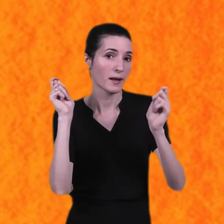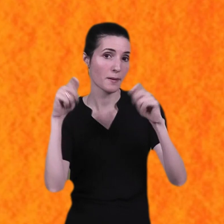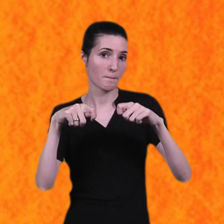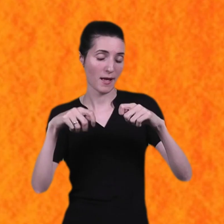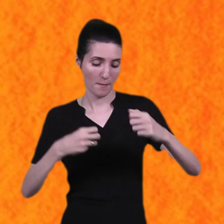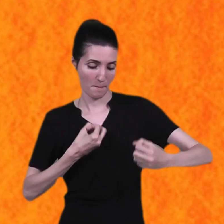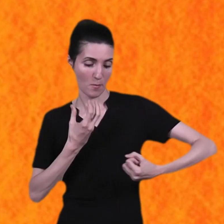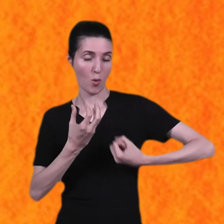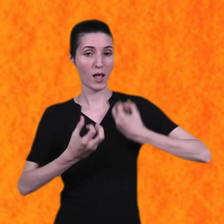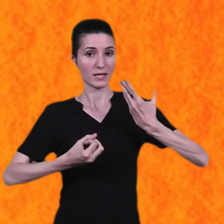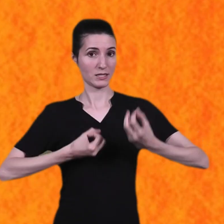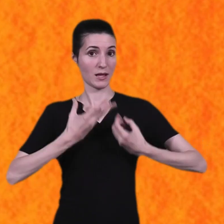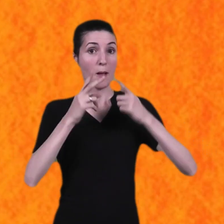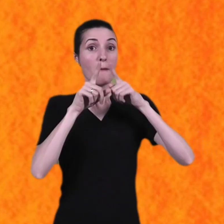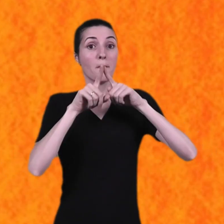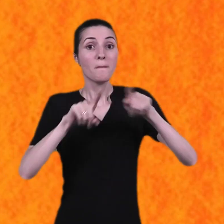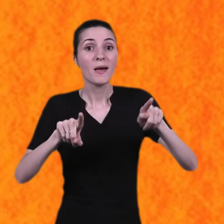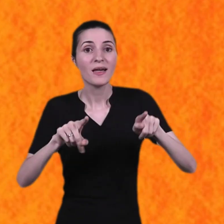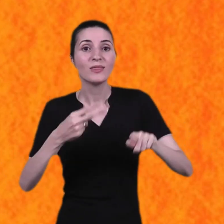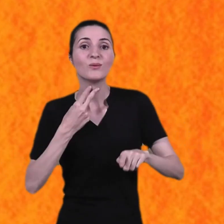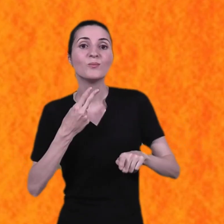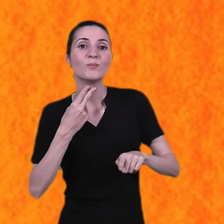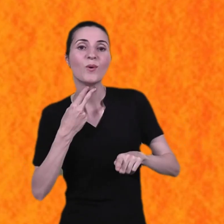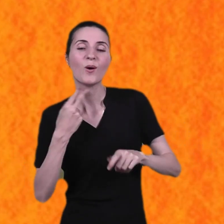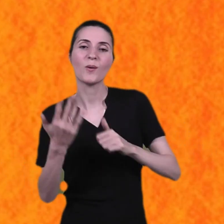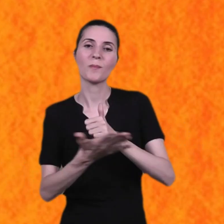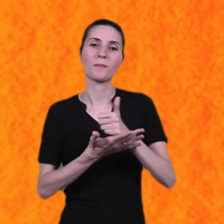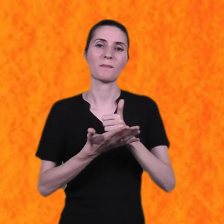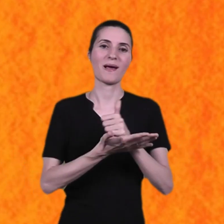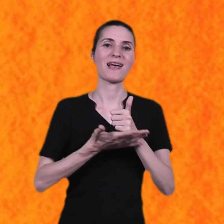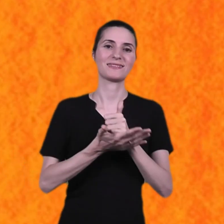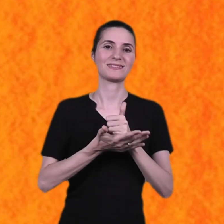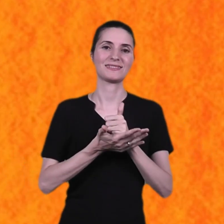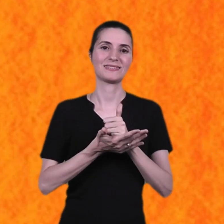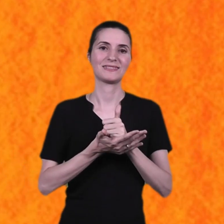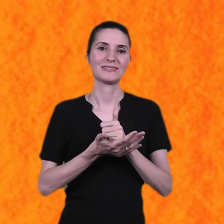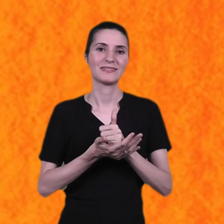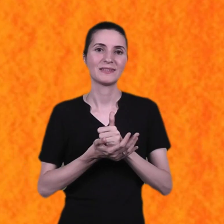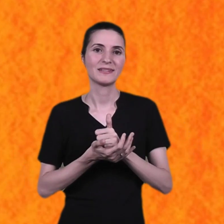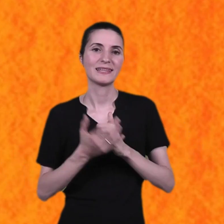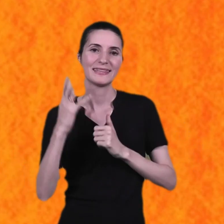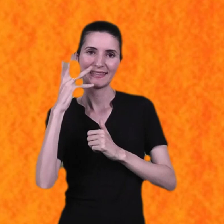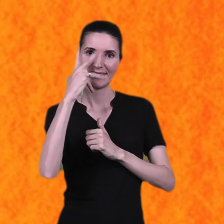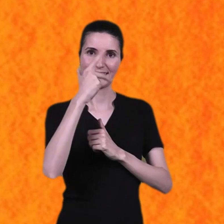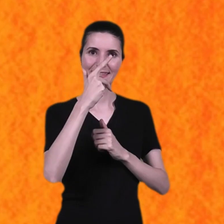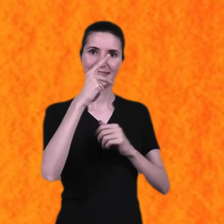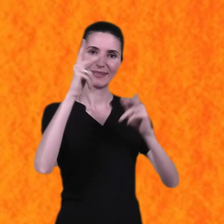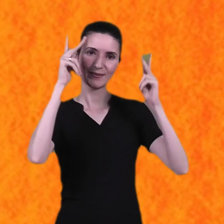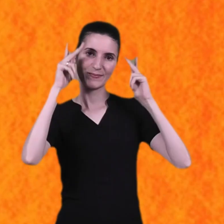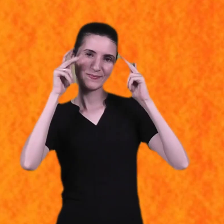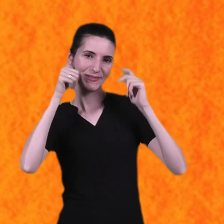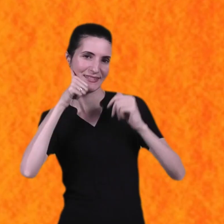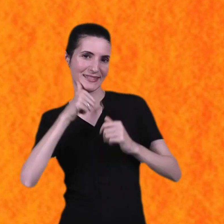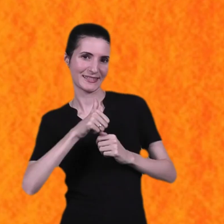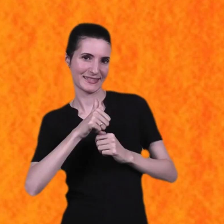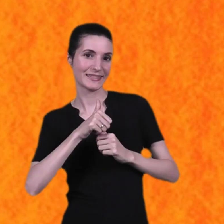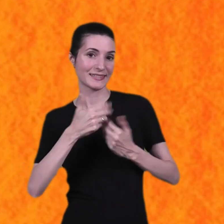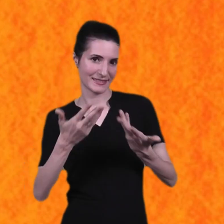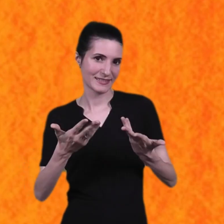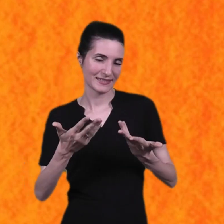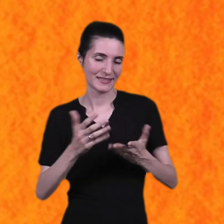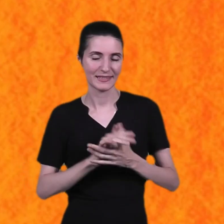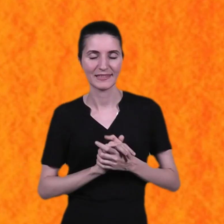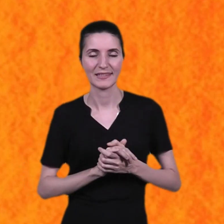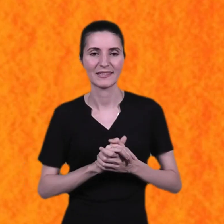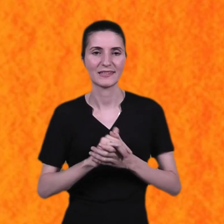deficiência visual, eu posso dizer que é uma linda princesa surda, o que já não poderia na audiodescrição padrão. Isso